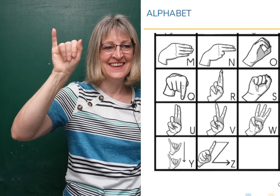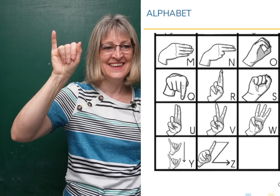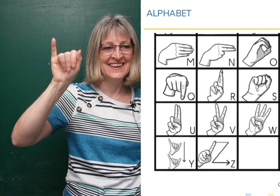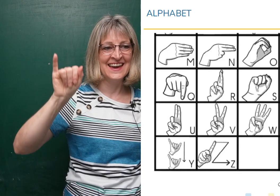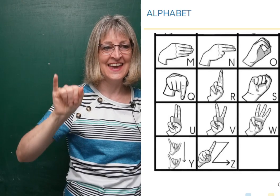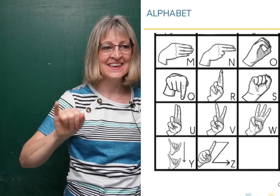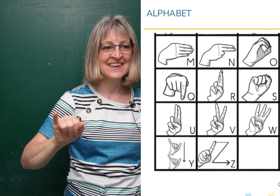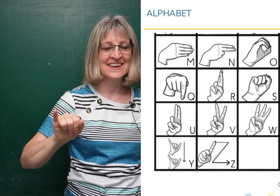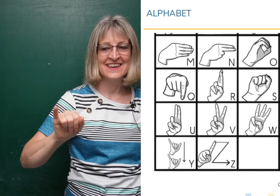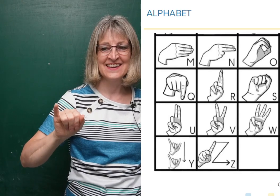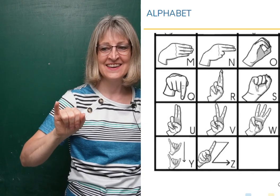Y,